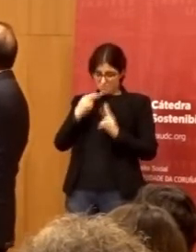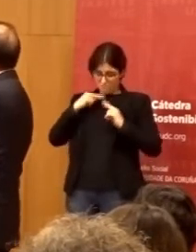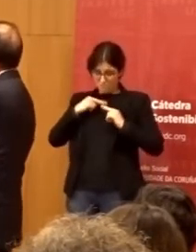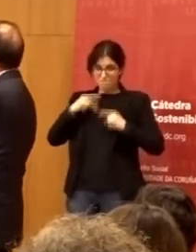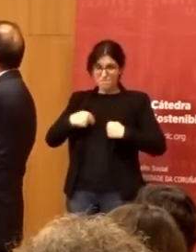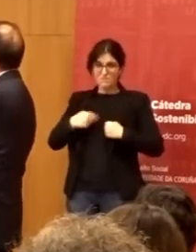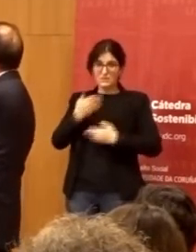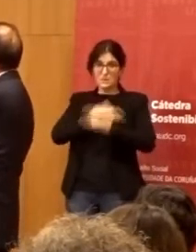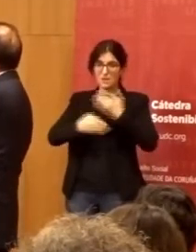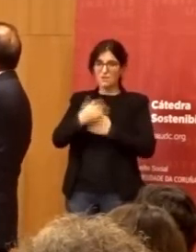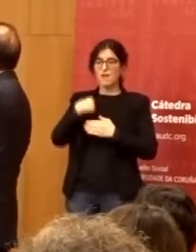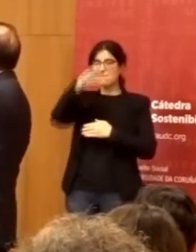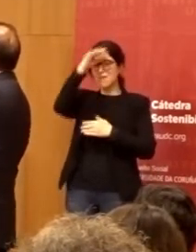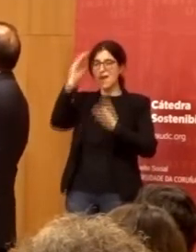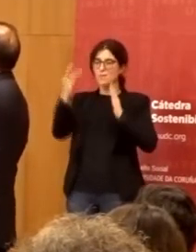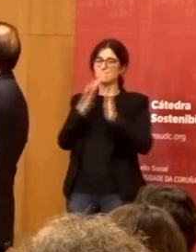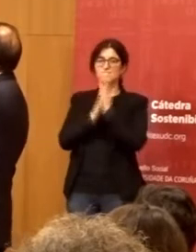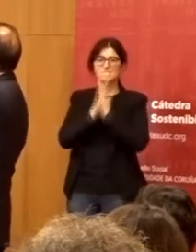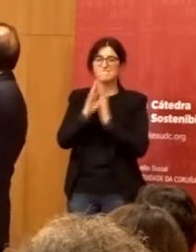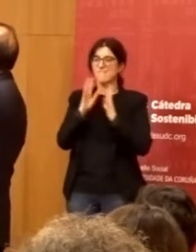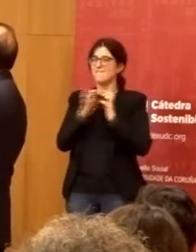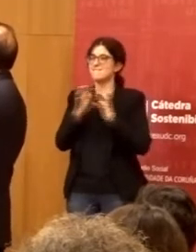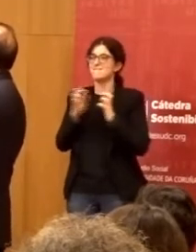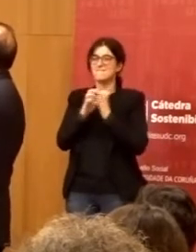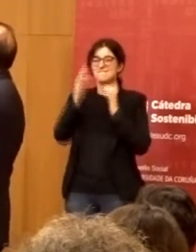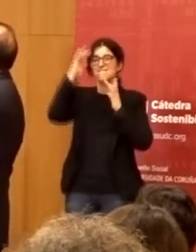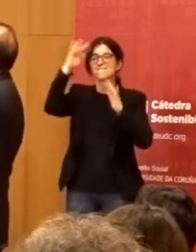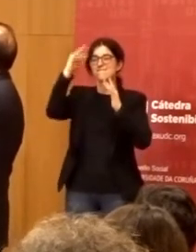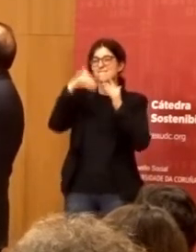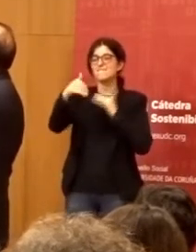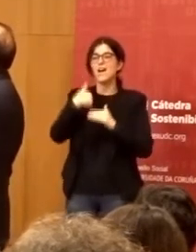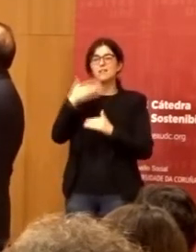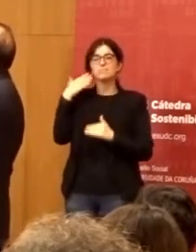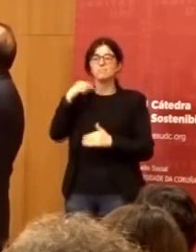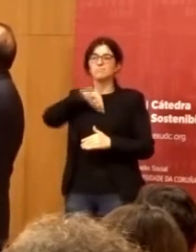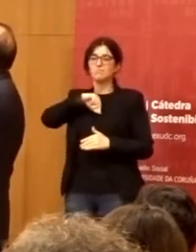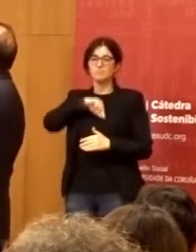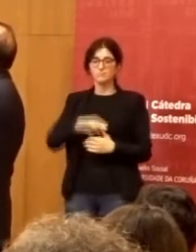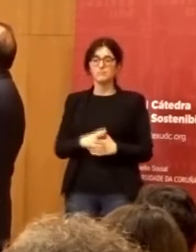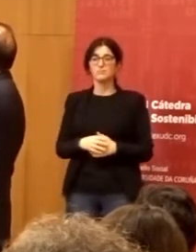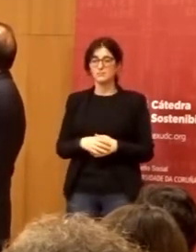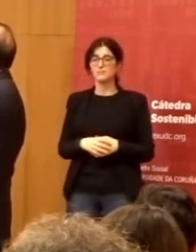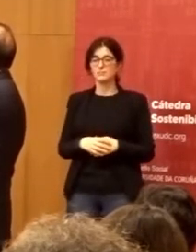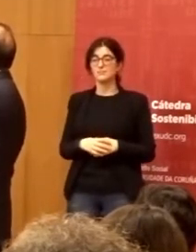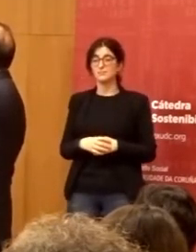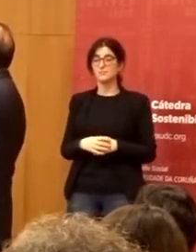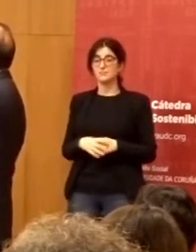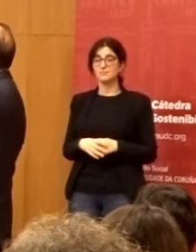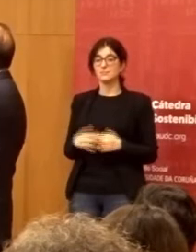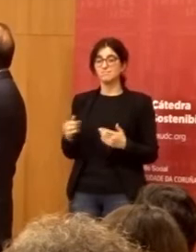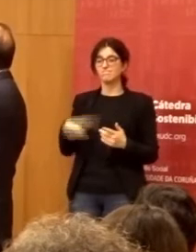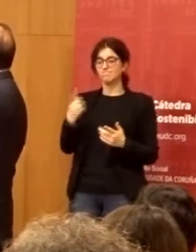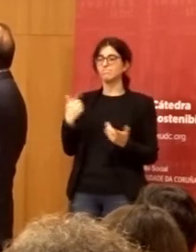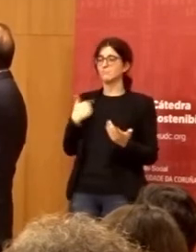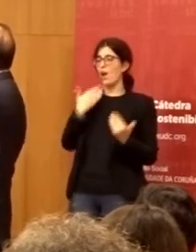un verano genial, muy motivado por lo que llegaba y orgulloso de mí mismo. Quisiera aprovechar la ocasión para